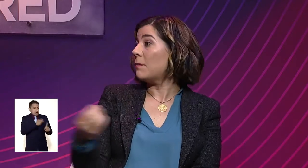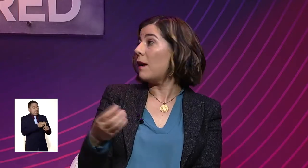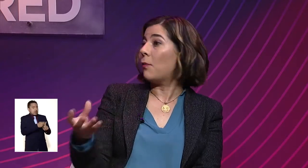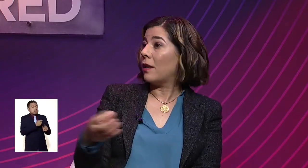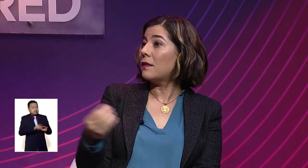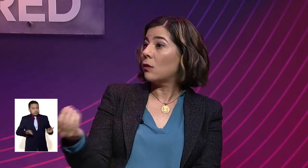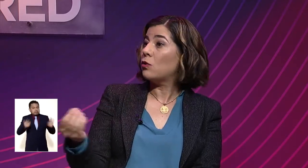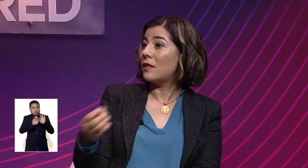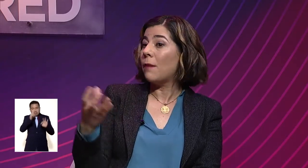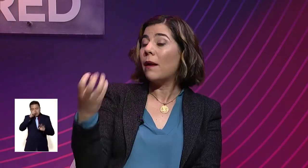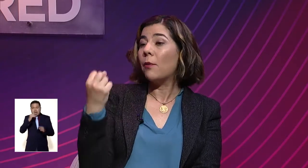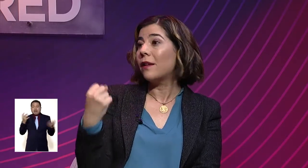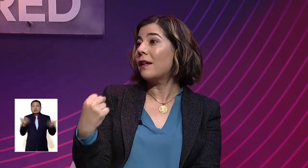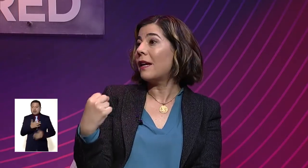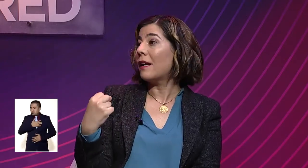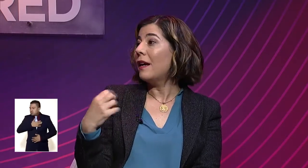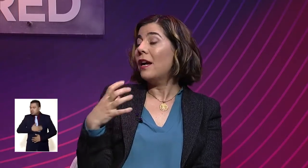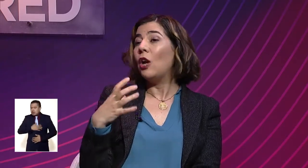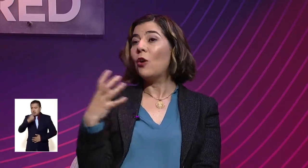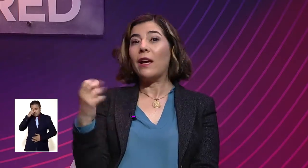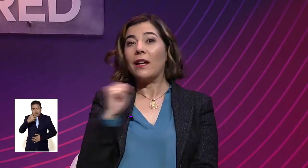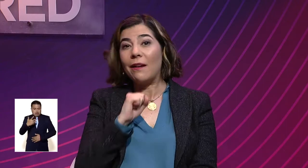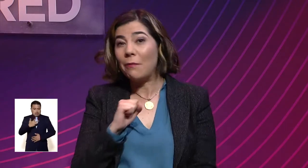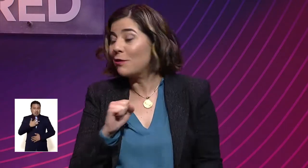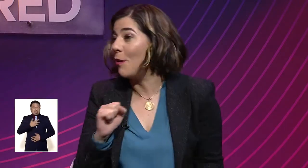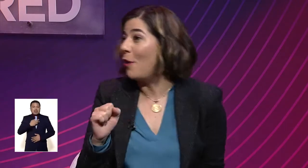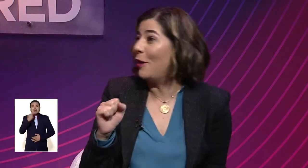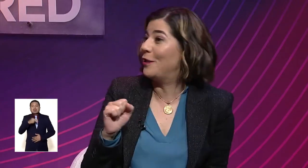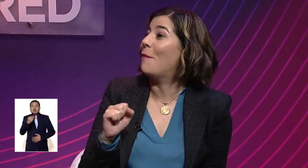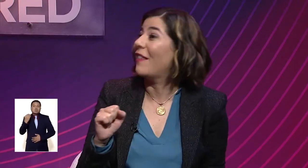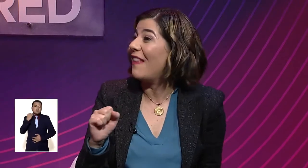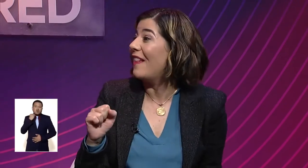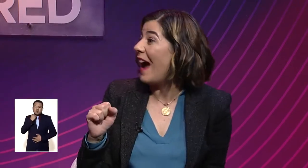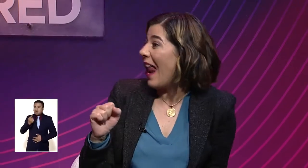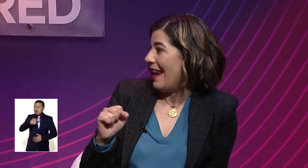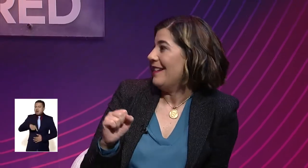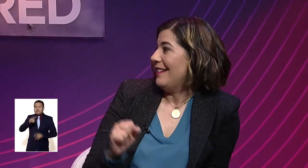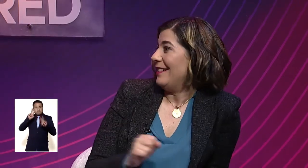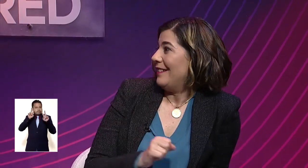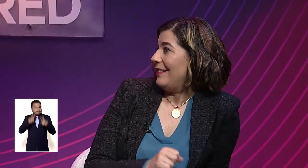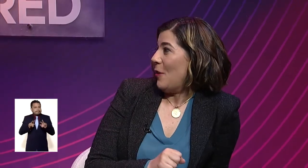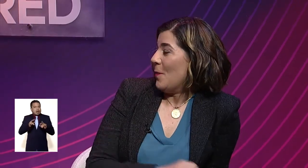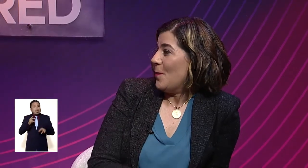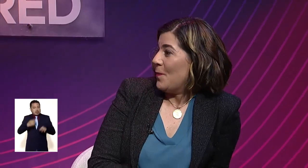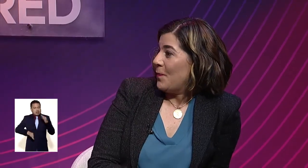poder hacer justicia, para poder tener lo que llamamos los abogados la verdad legal, ¿no?